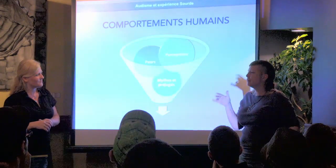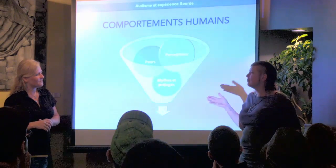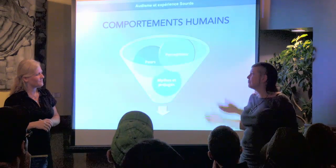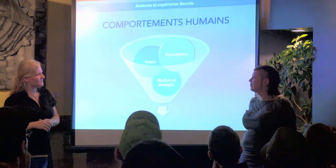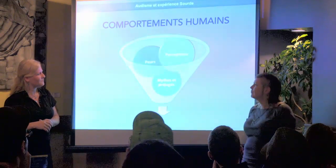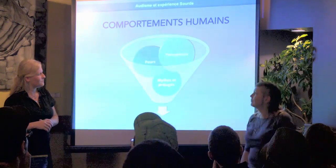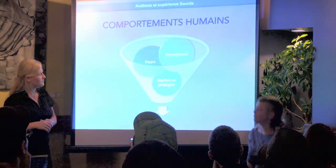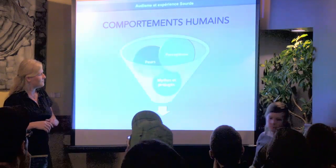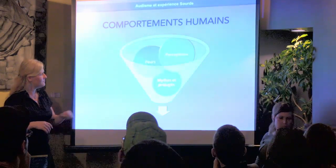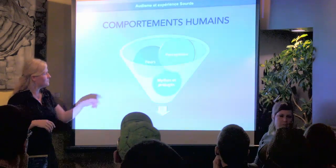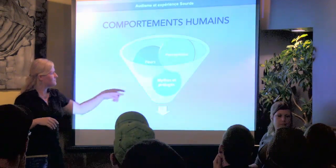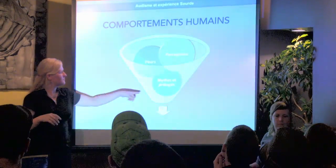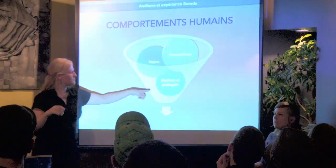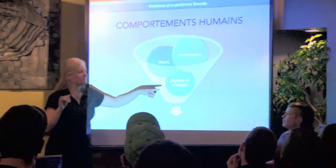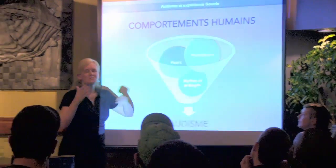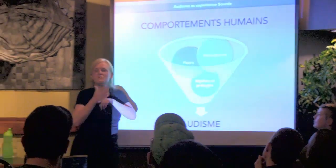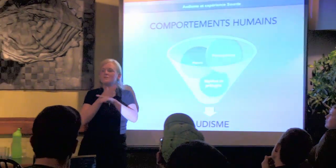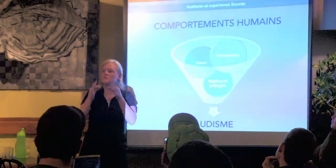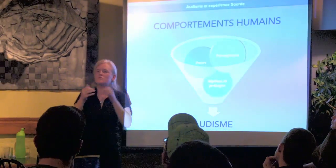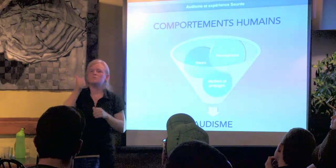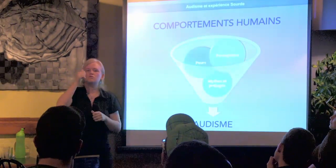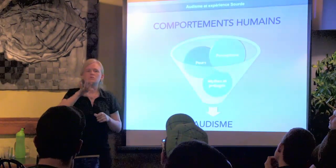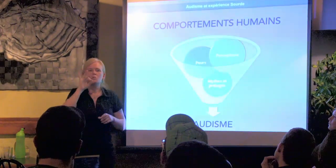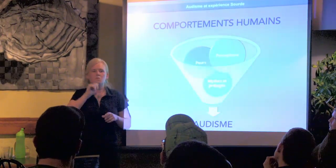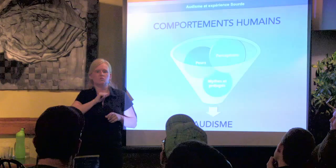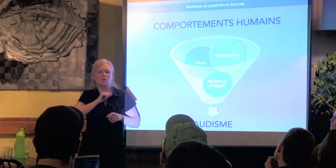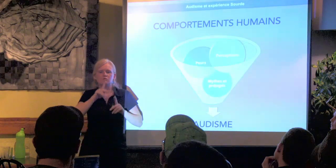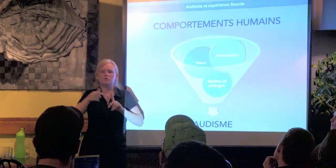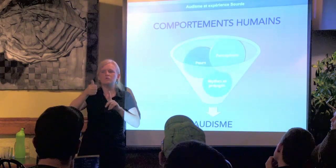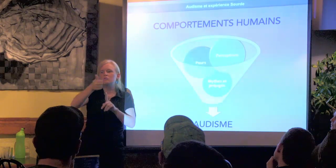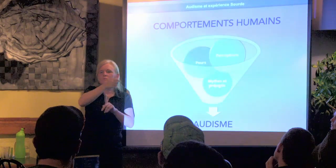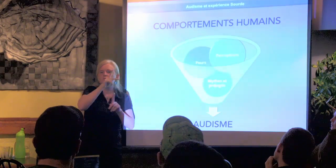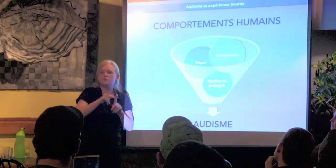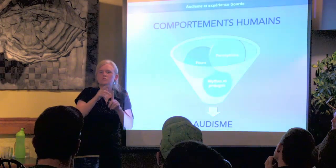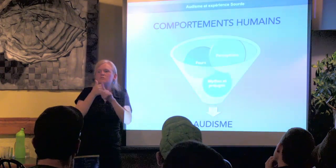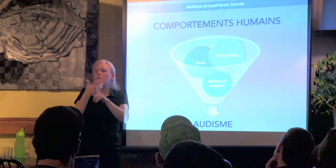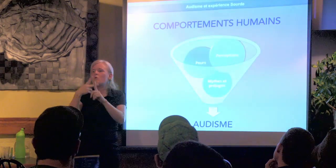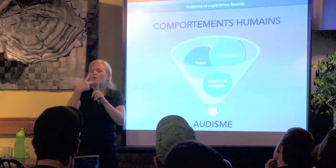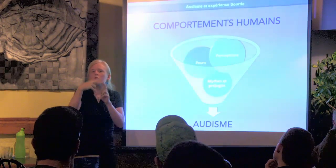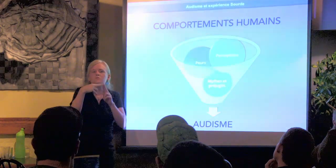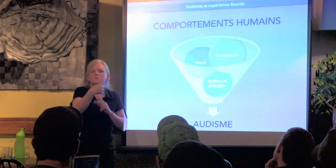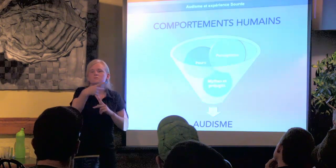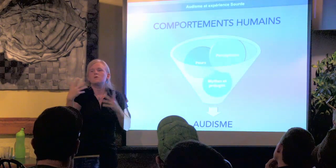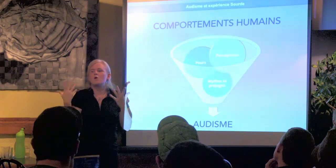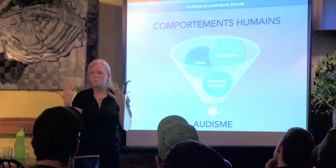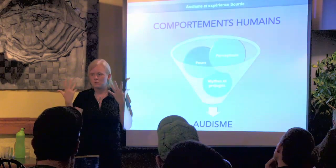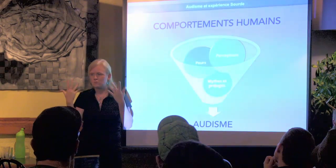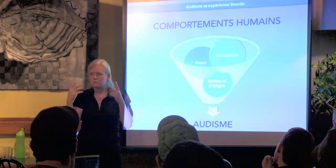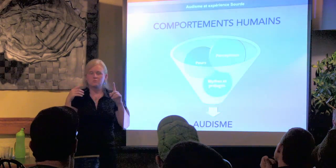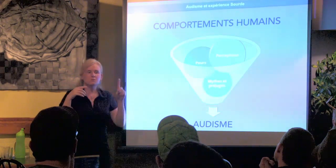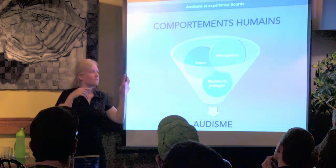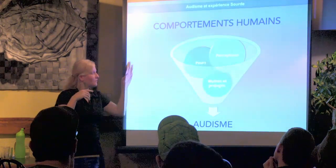Et ces préjugés-là continuent malgré les preuves face à différents domaines, face aux personnes sourdes.